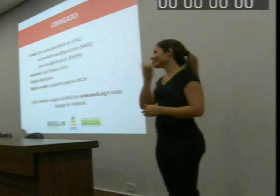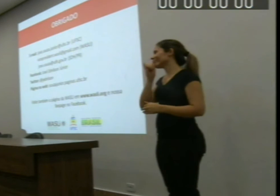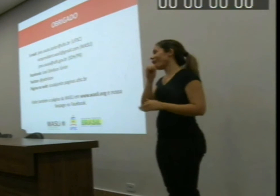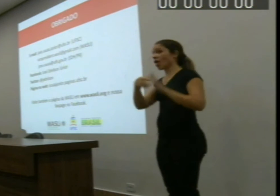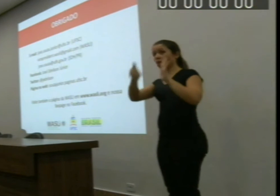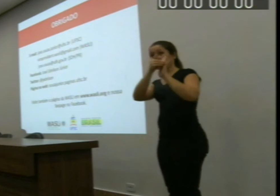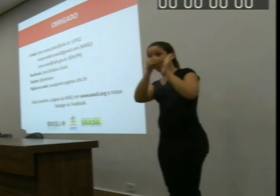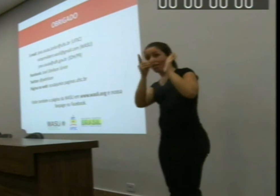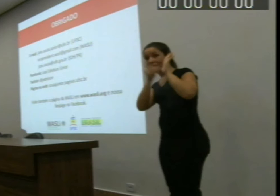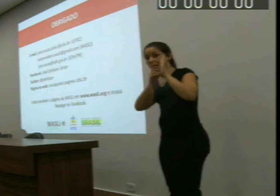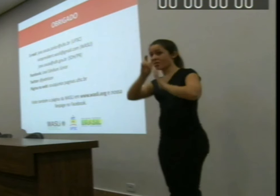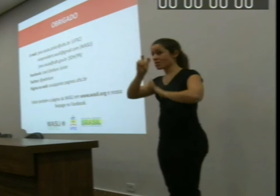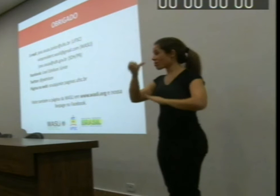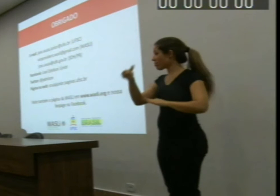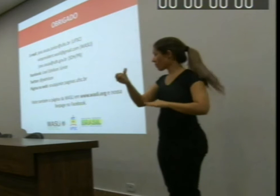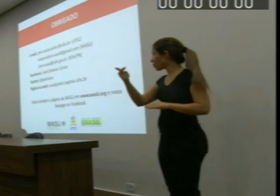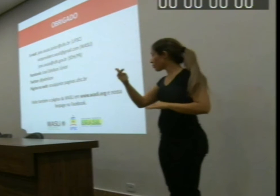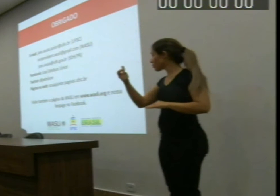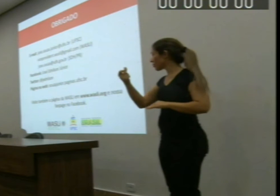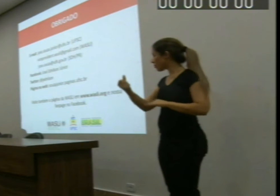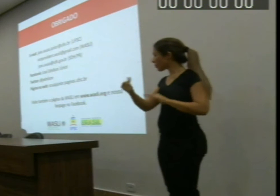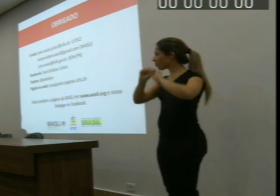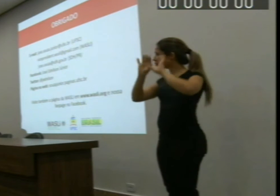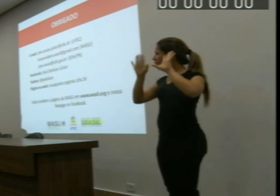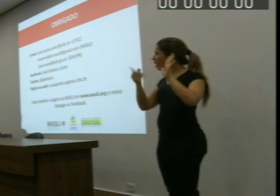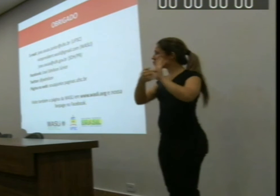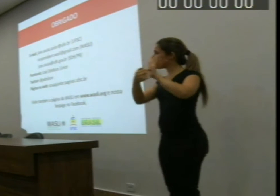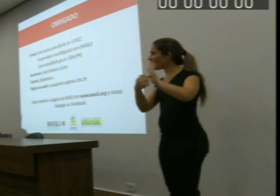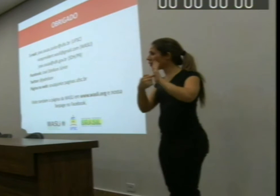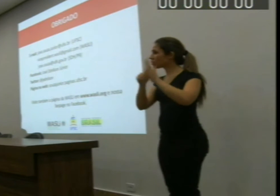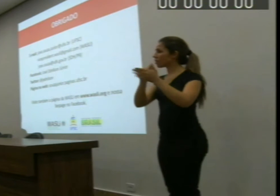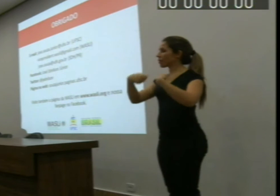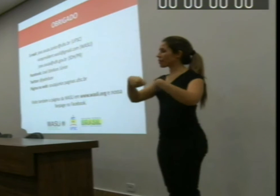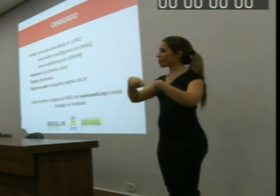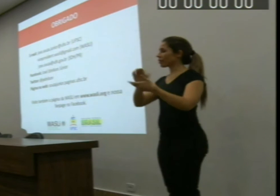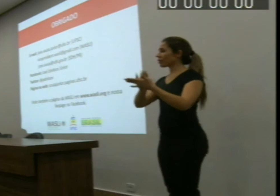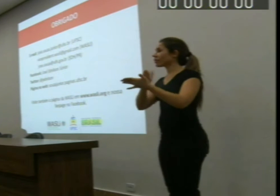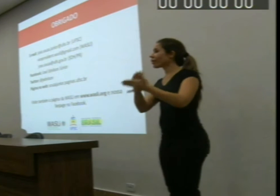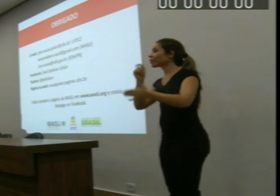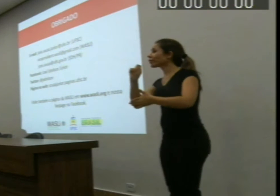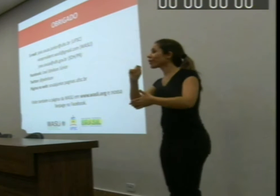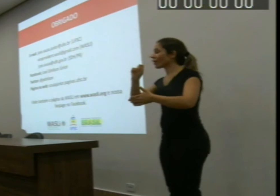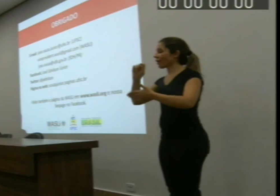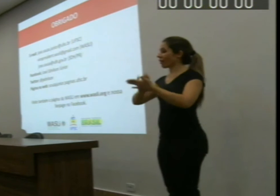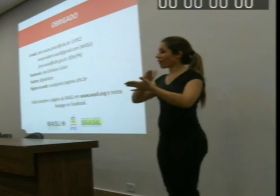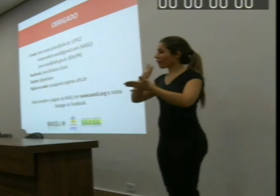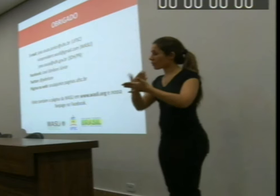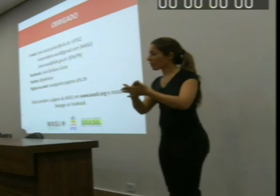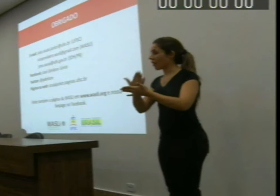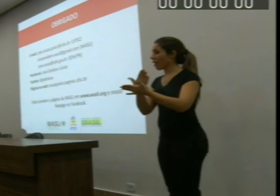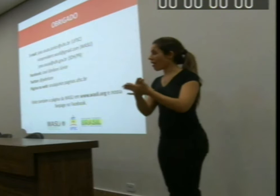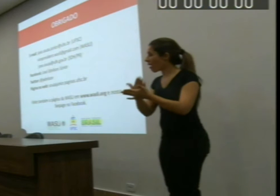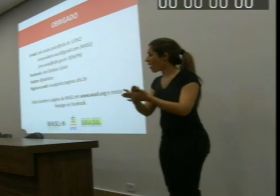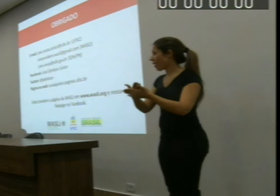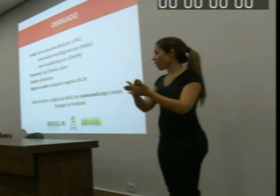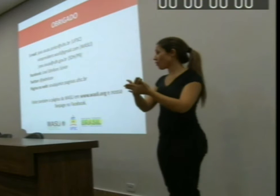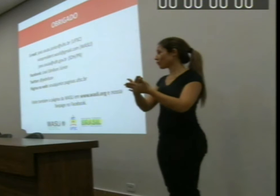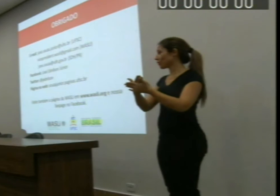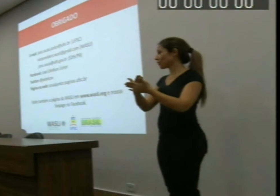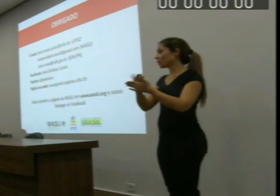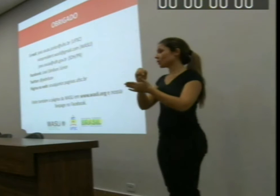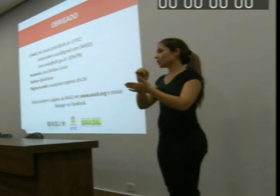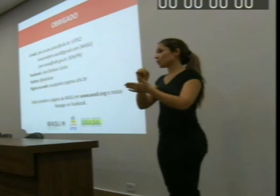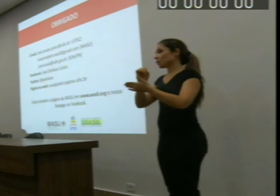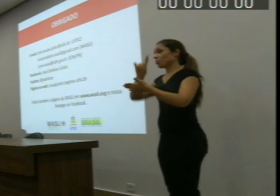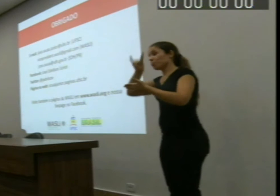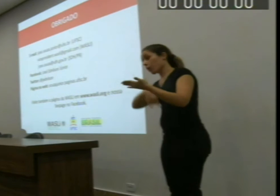ele deve interpretar provas ele deve interpretar atividades extra extra classe que ele deve interpretar as aulas mas não diz por exemplo que ele